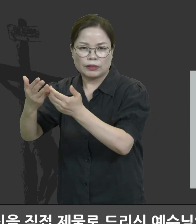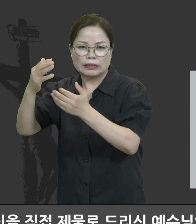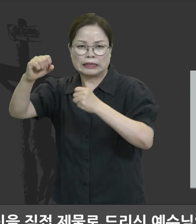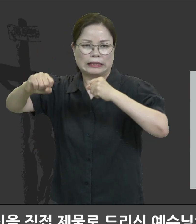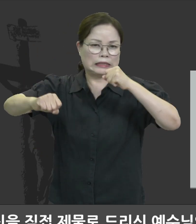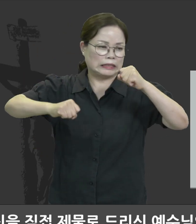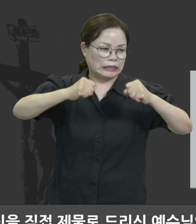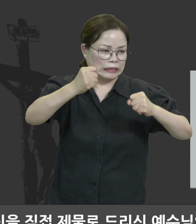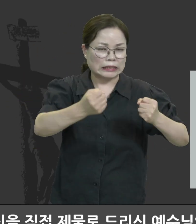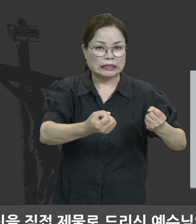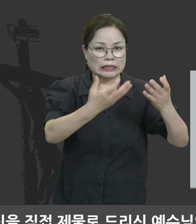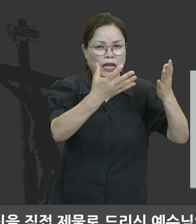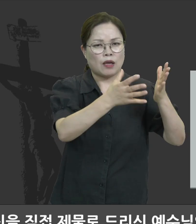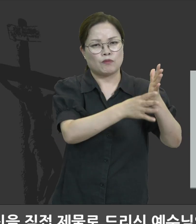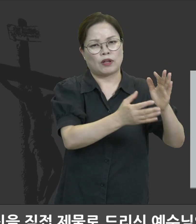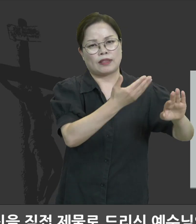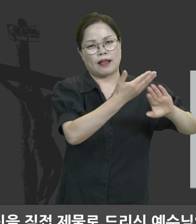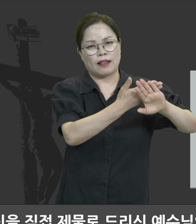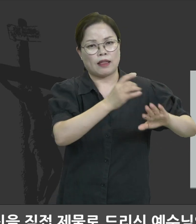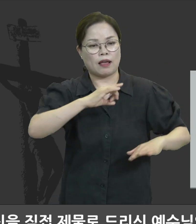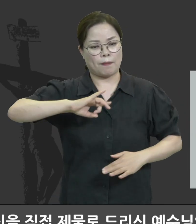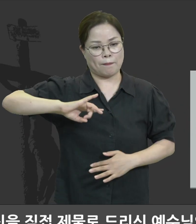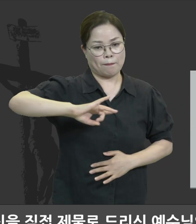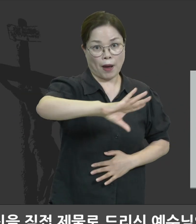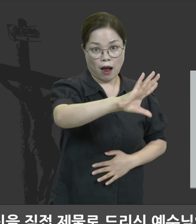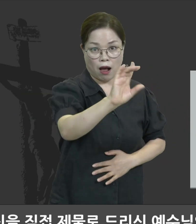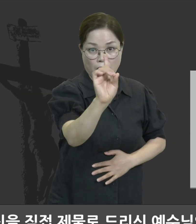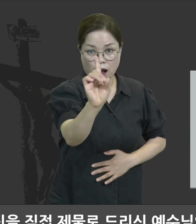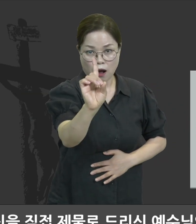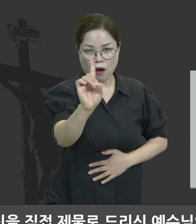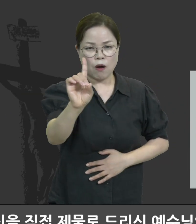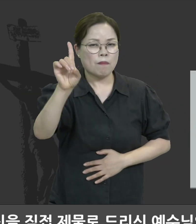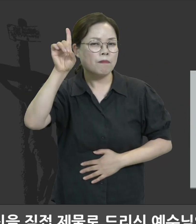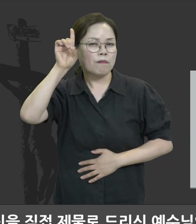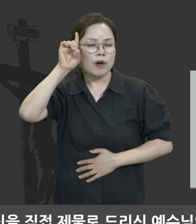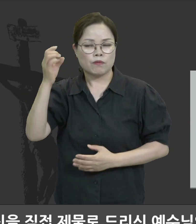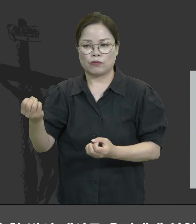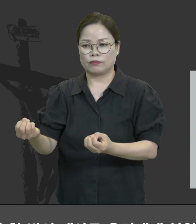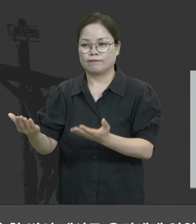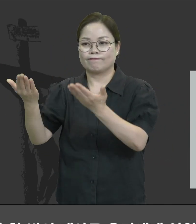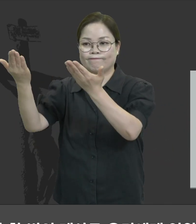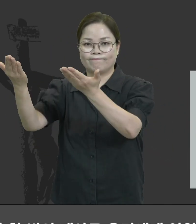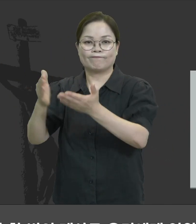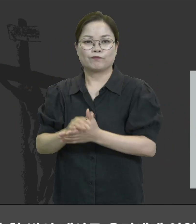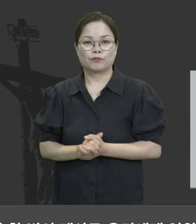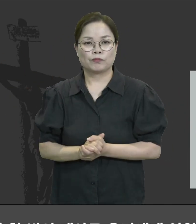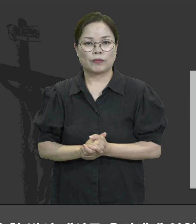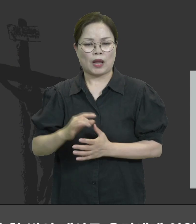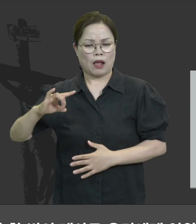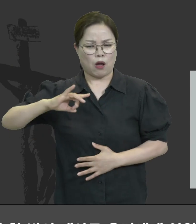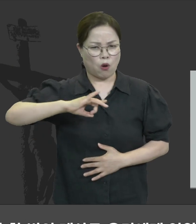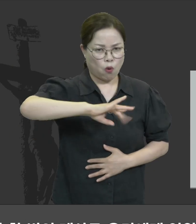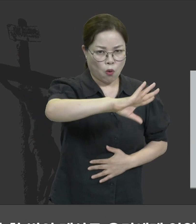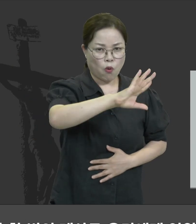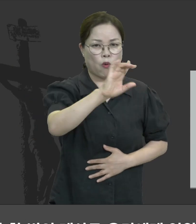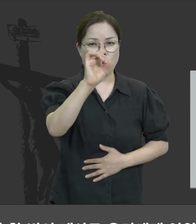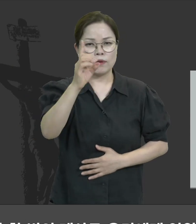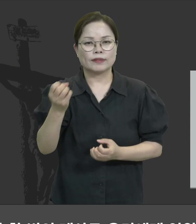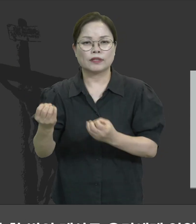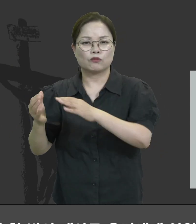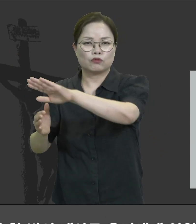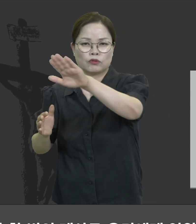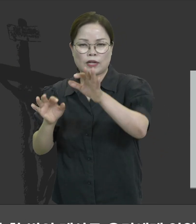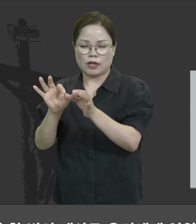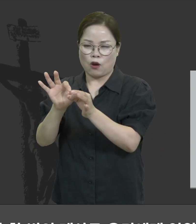짐승의 제물과 달리 단번에 드려진 완전한 제사였습니다. 단 한 번의 제사로